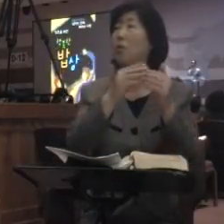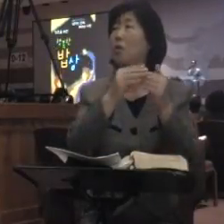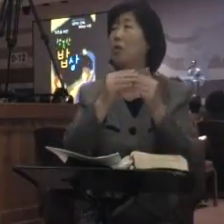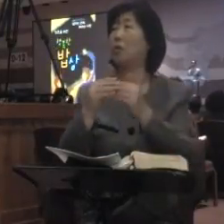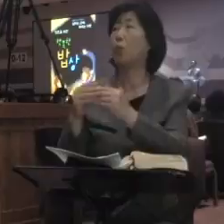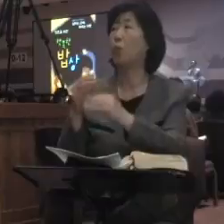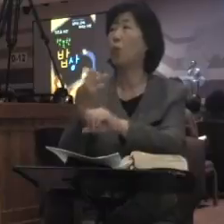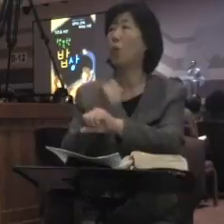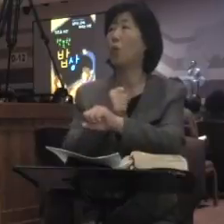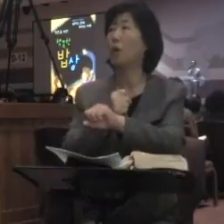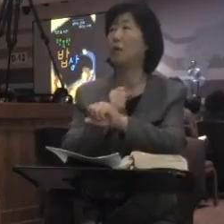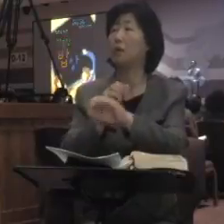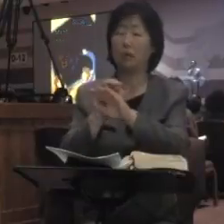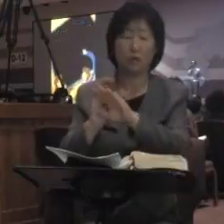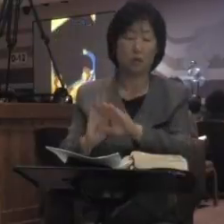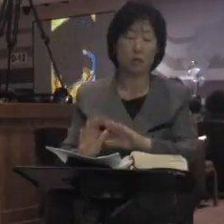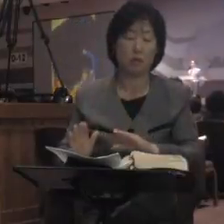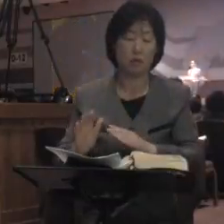인도하시네.